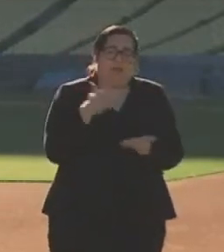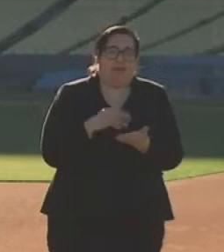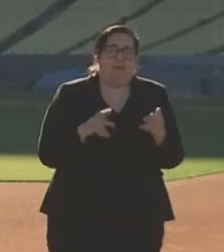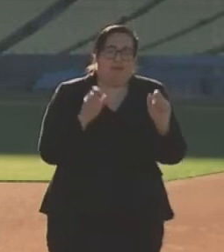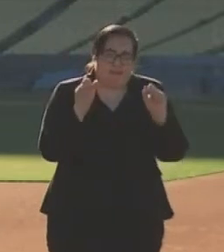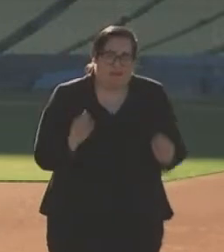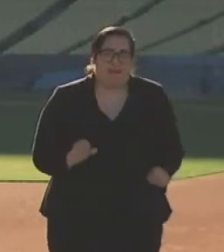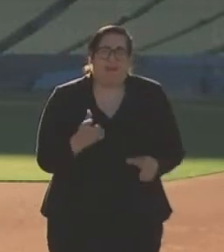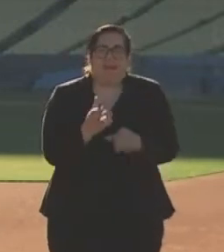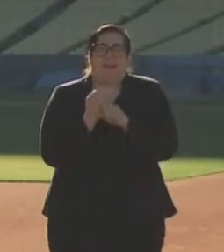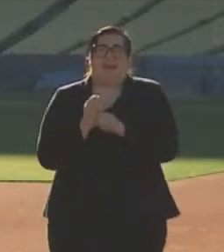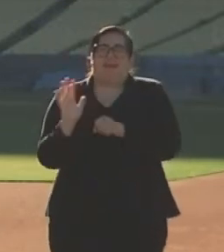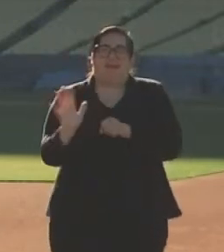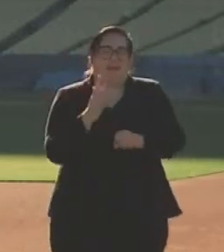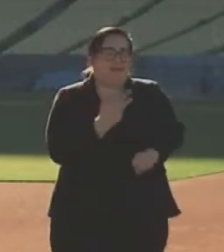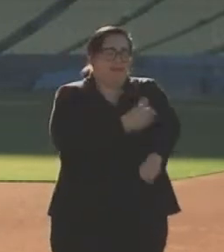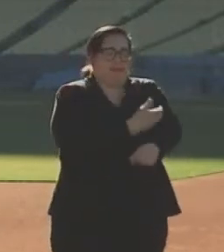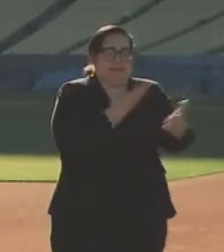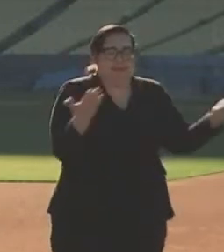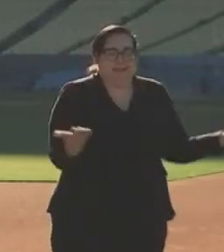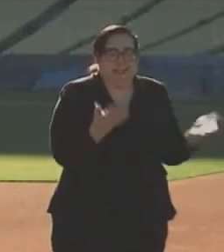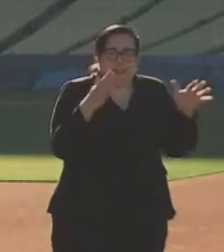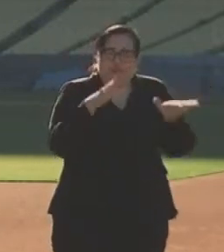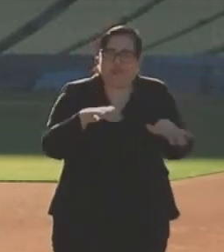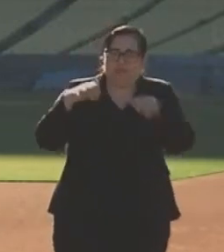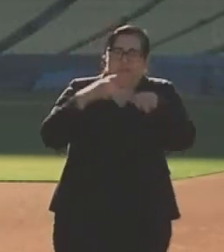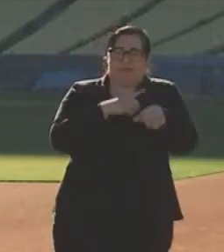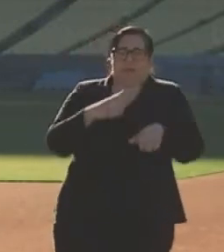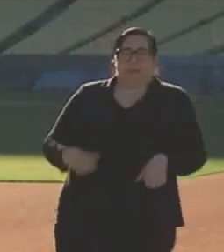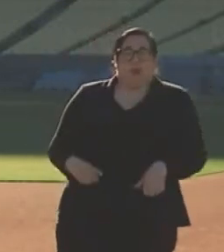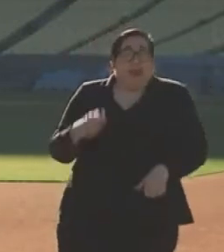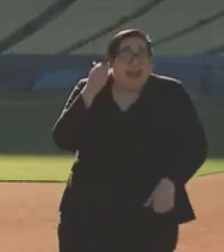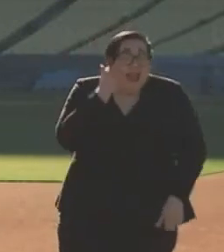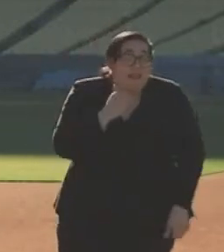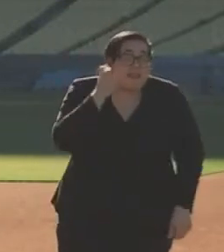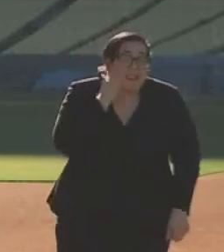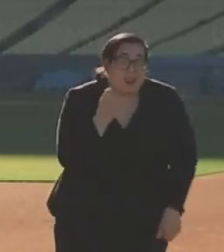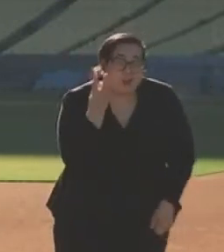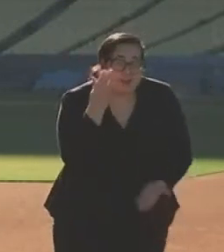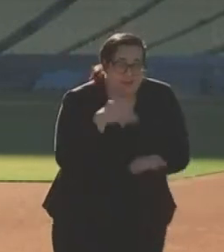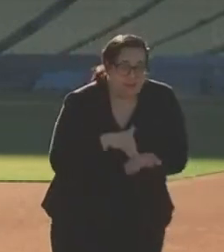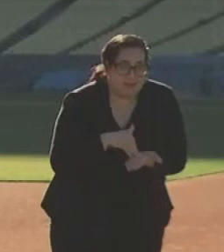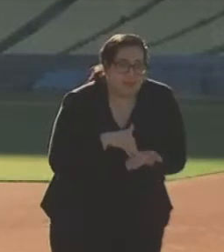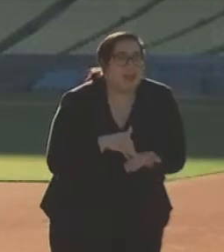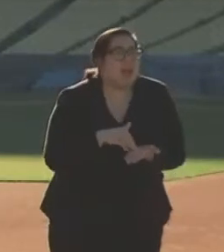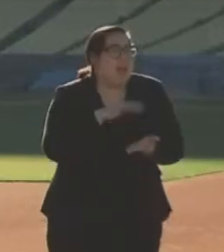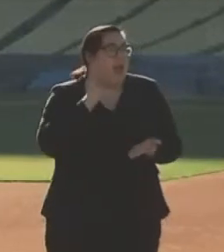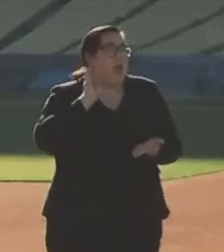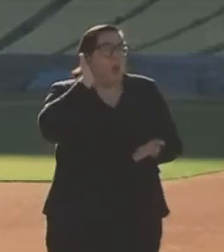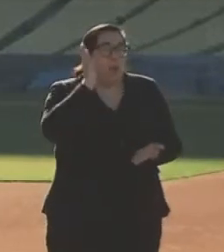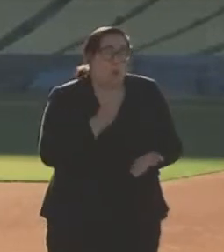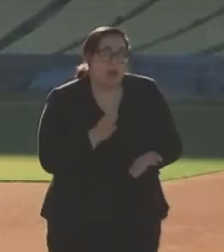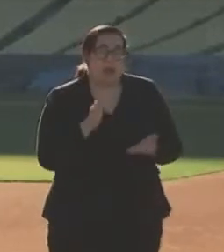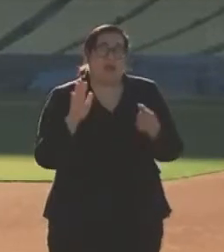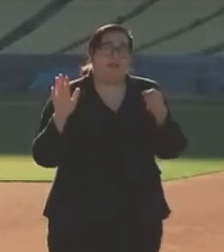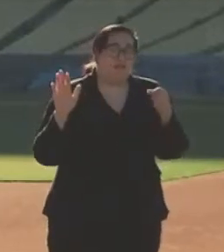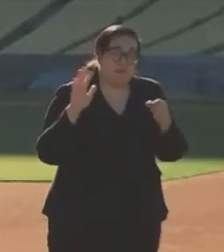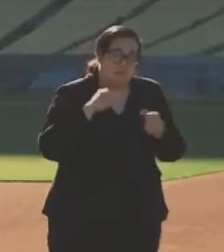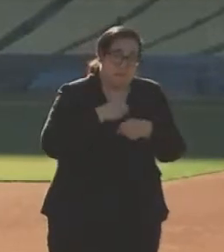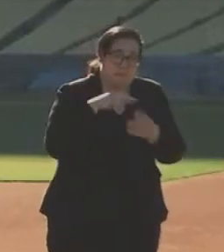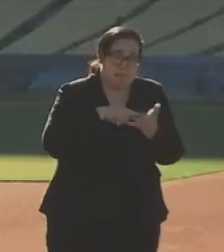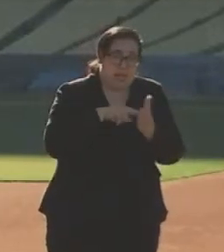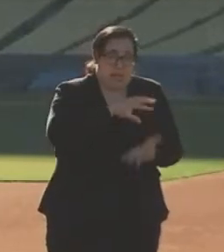su vacuna aquí, en el Estadio de los Dodgers, cada día. Y llevará nuestra capacidad total de vacunación